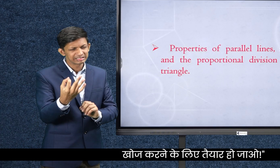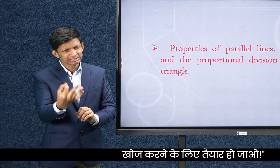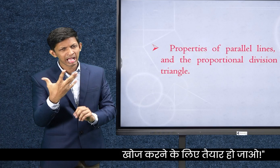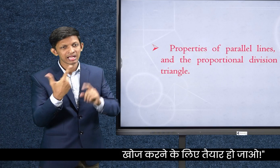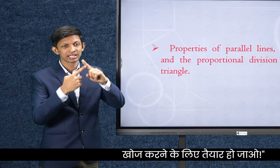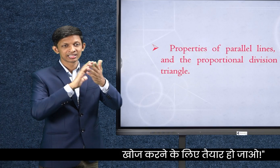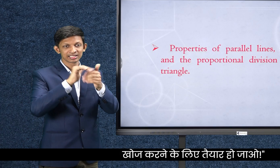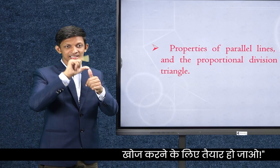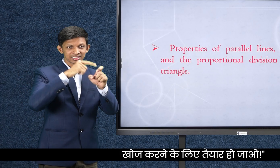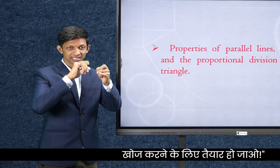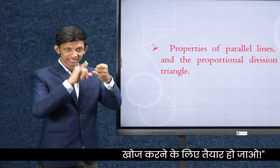जाओ।